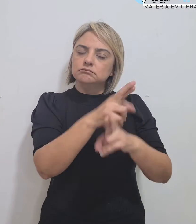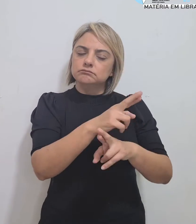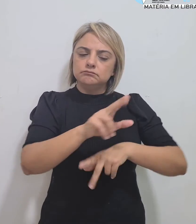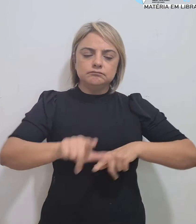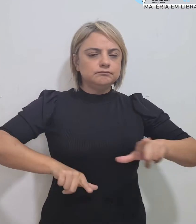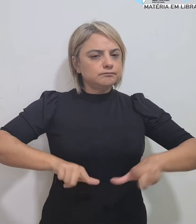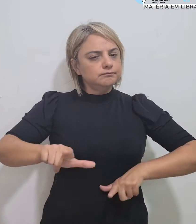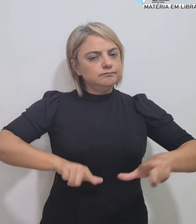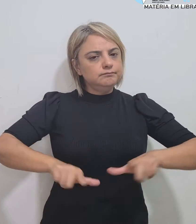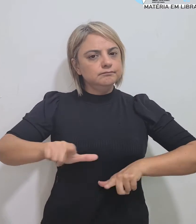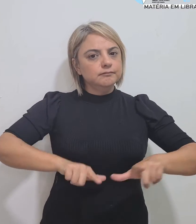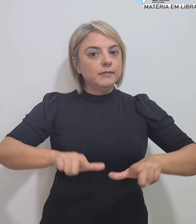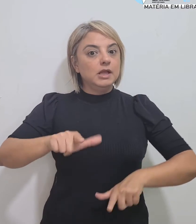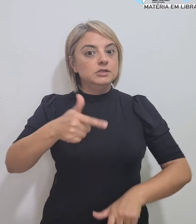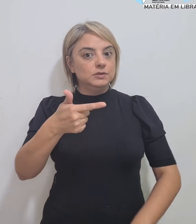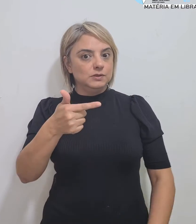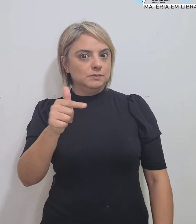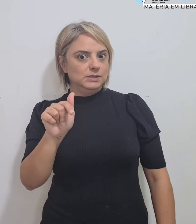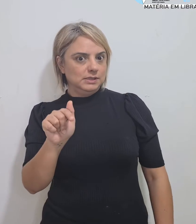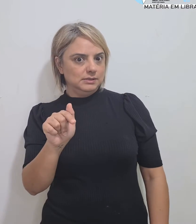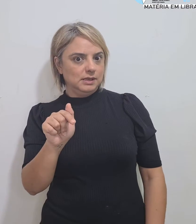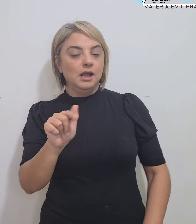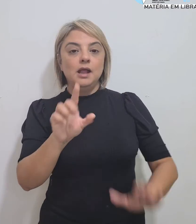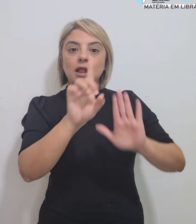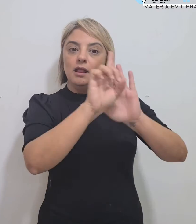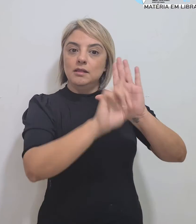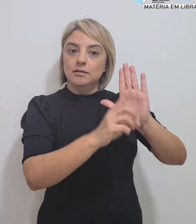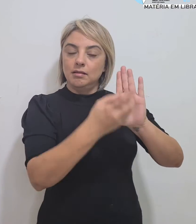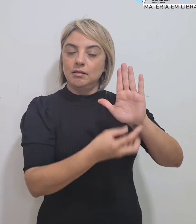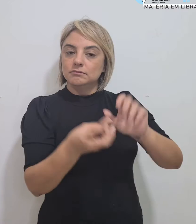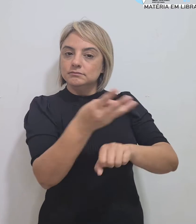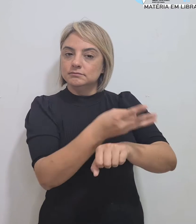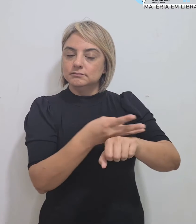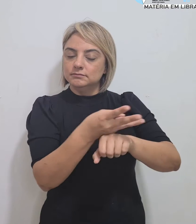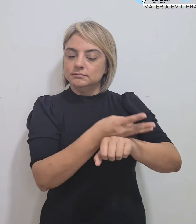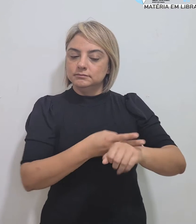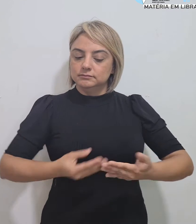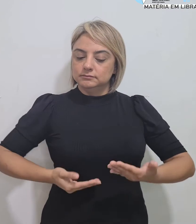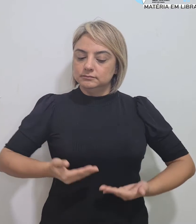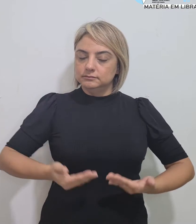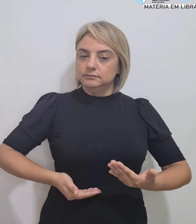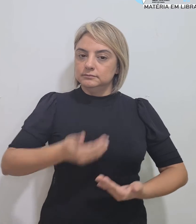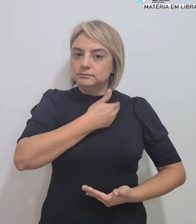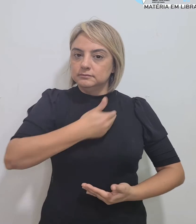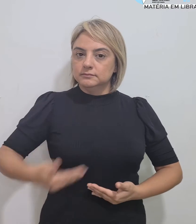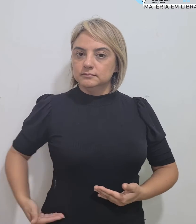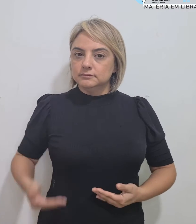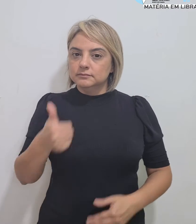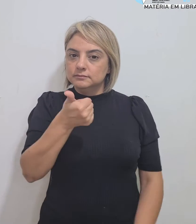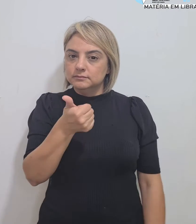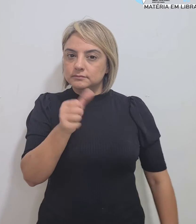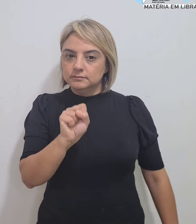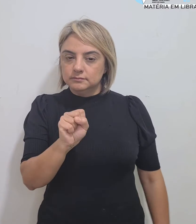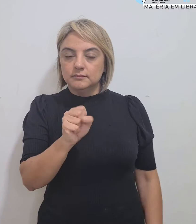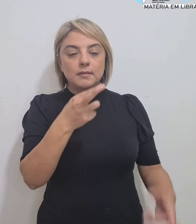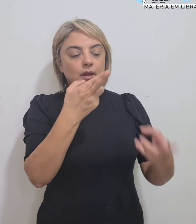Reforma Trabalhista, de 2017, do Decreto da Terceirização no Serviço Público, em 2018 e da